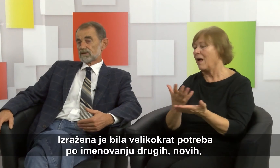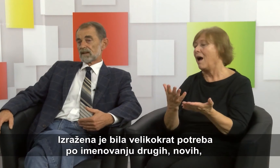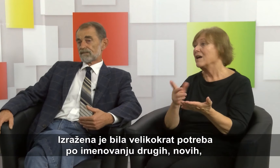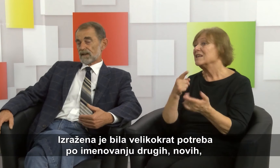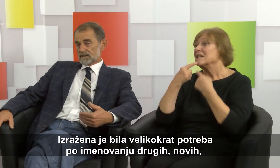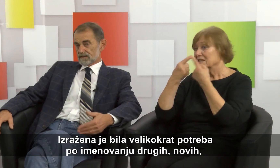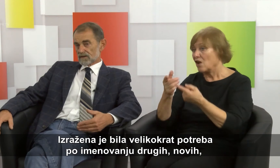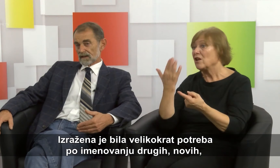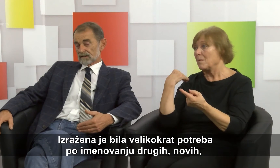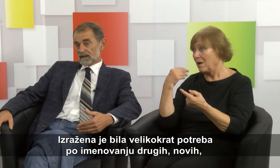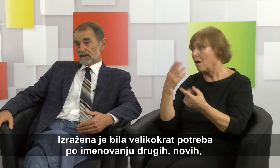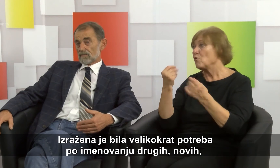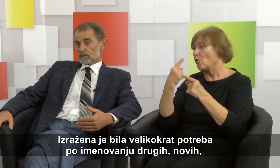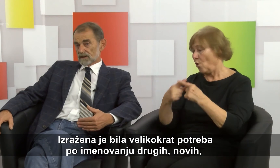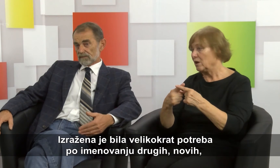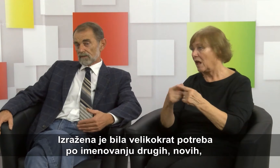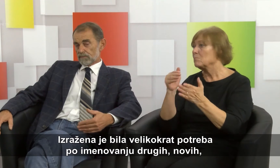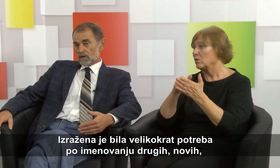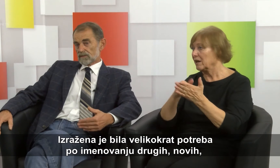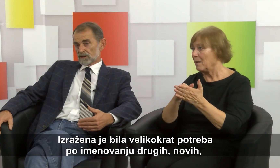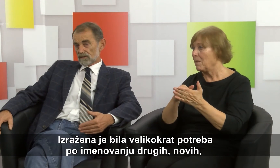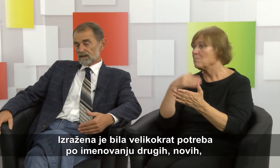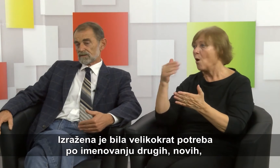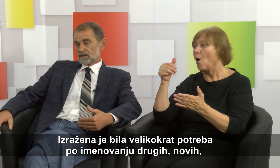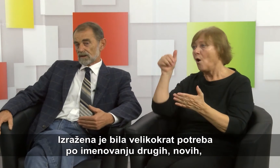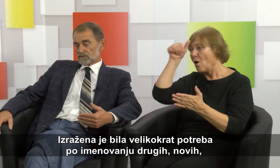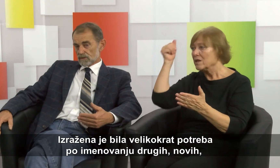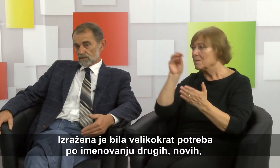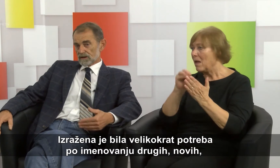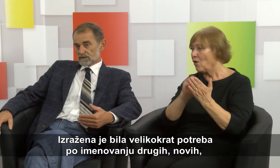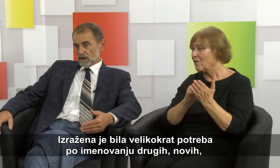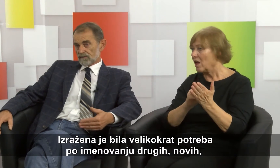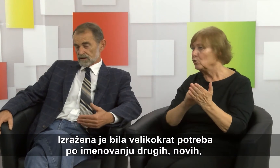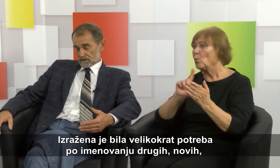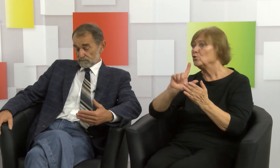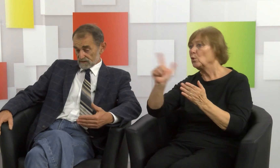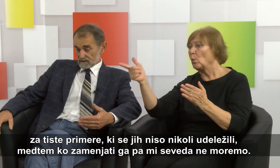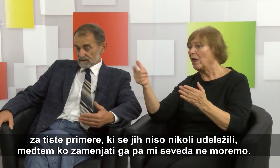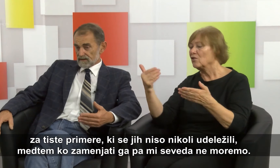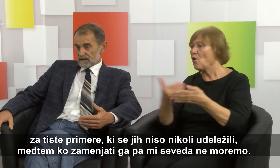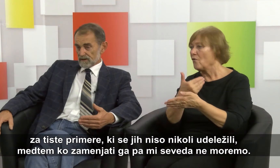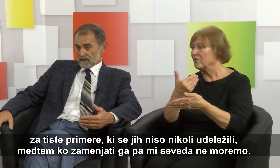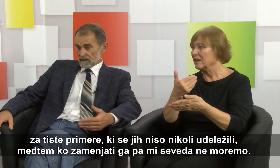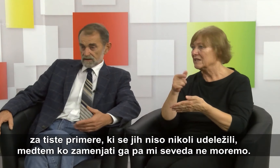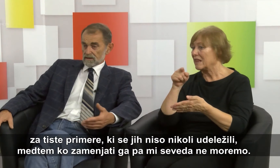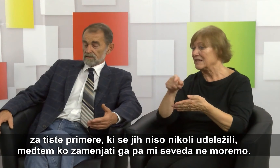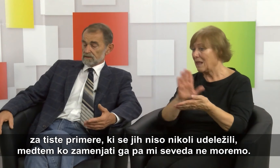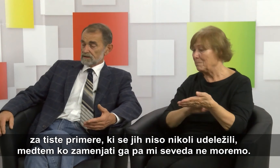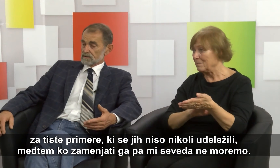bila velikokratne potreba po imenovanju drugih novih za tiste primere, ki se jih niso